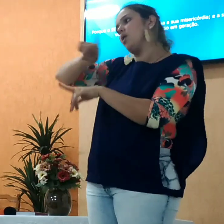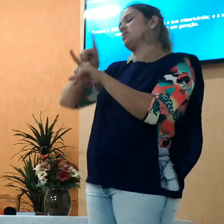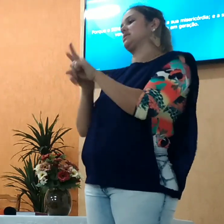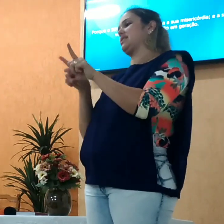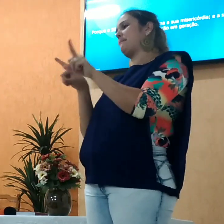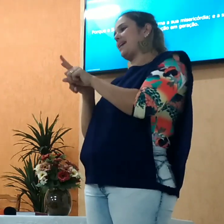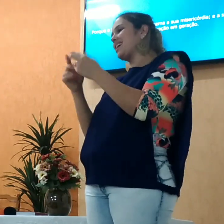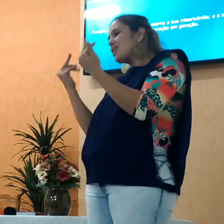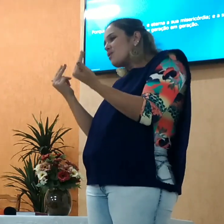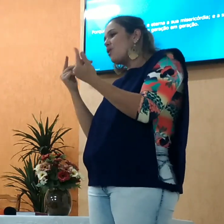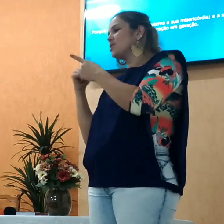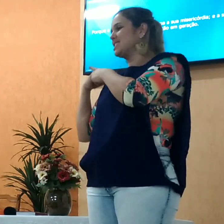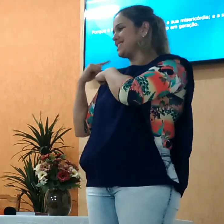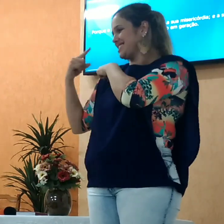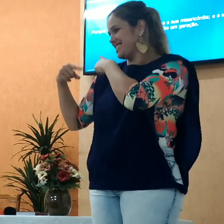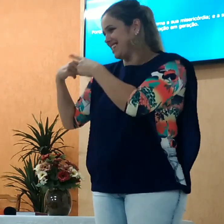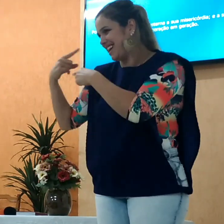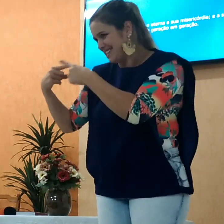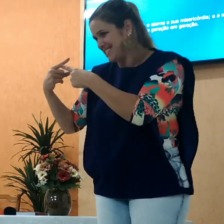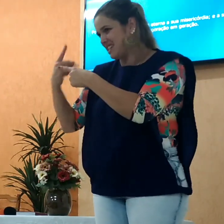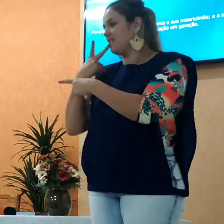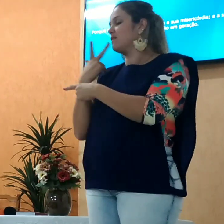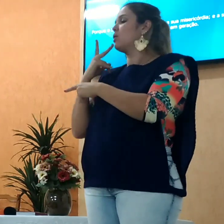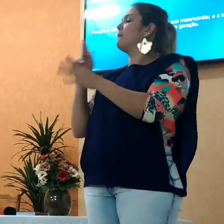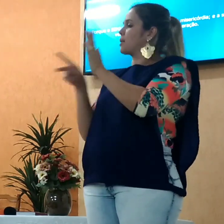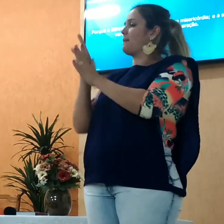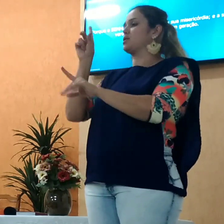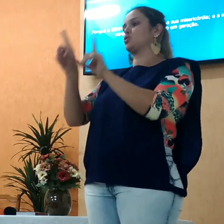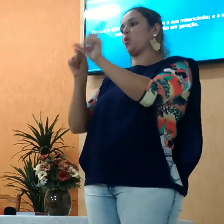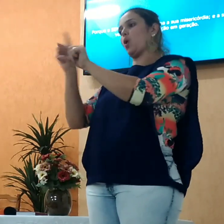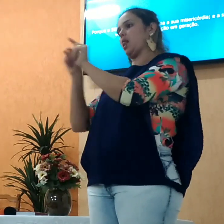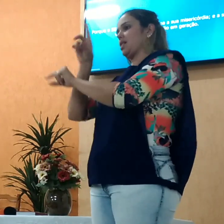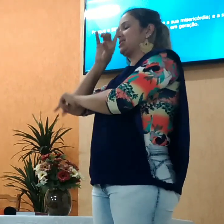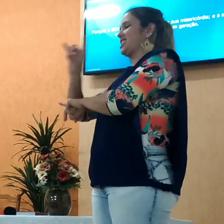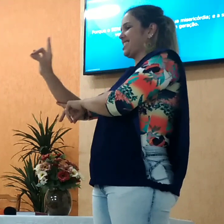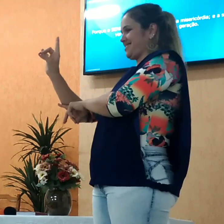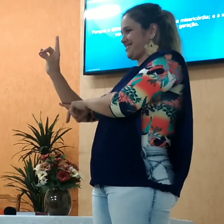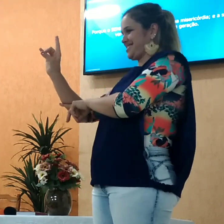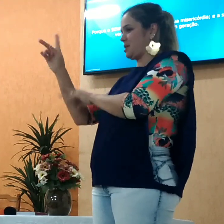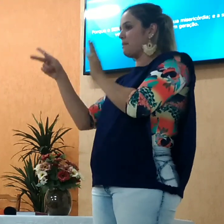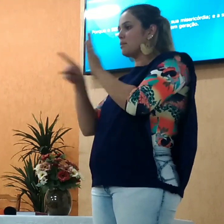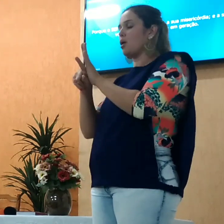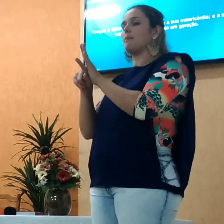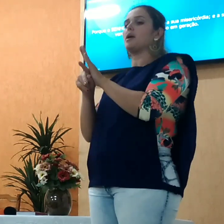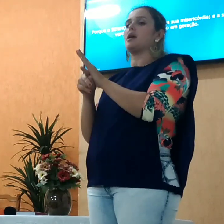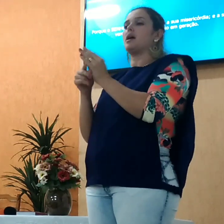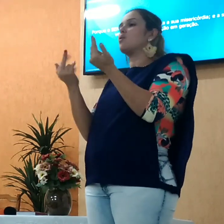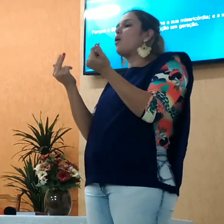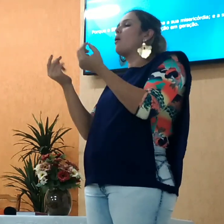como geração eleita, escolhida de Deus, debaixo dessa proteção, dessa